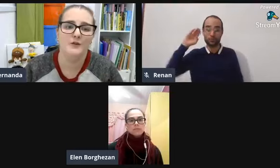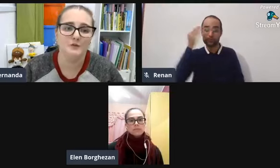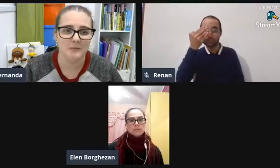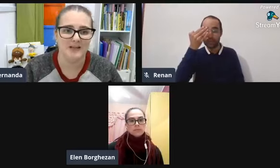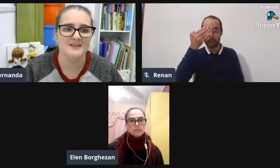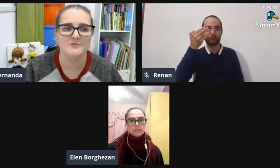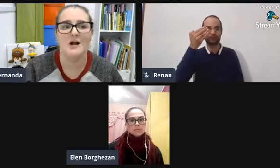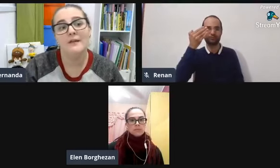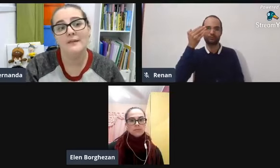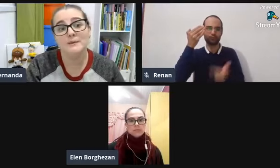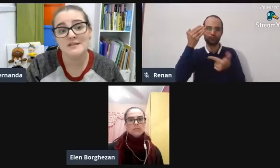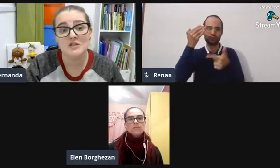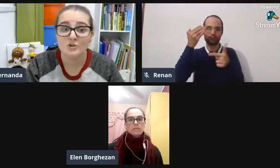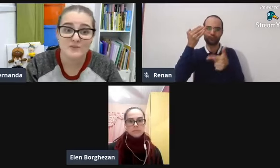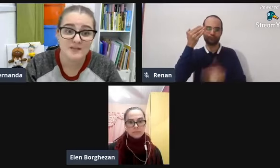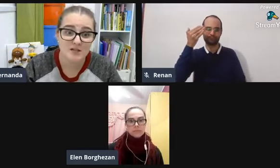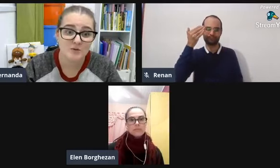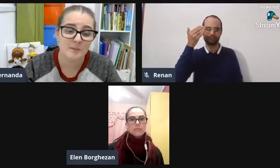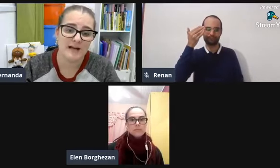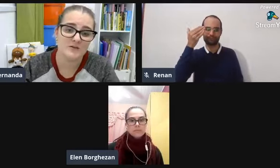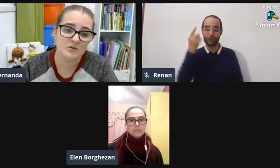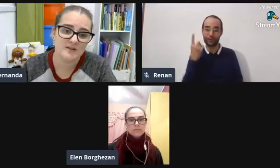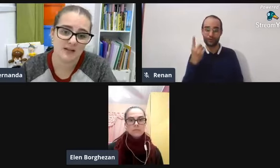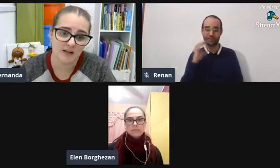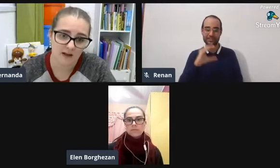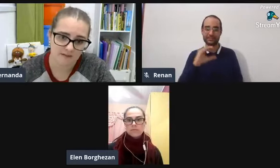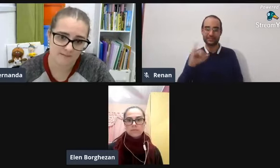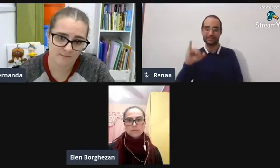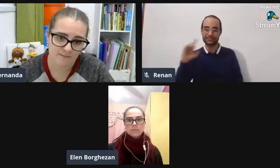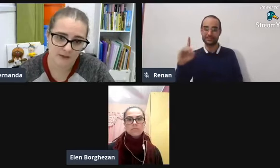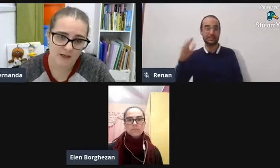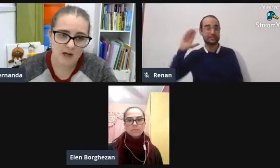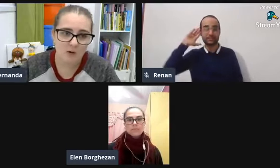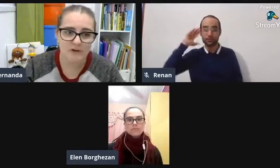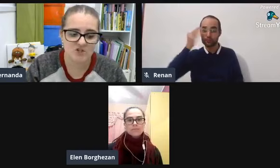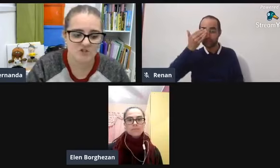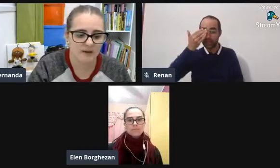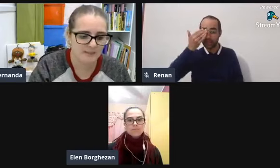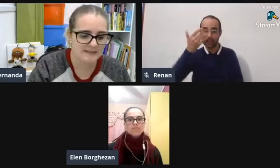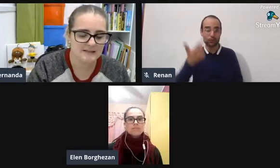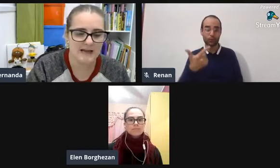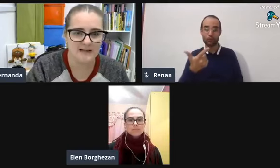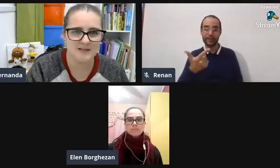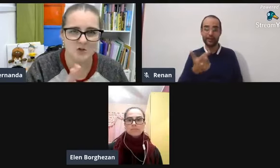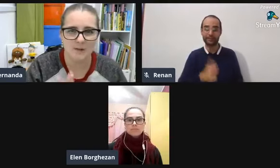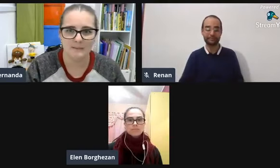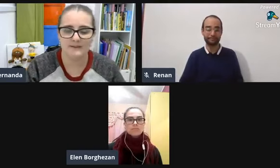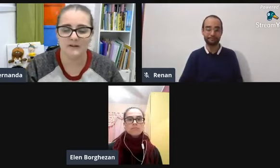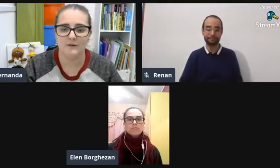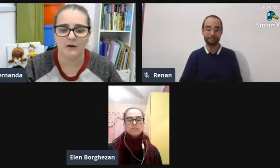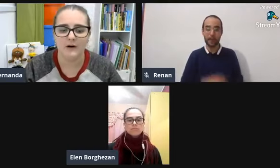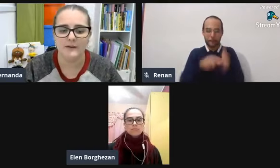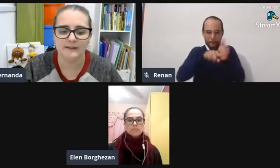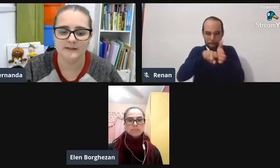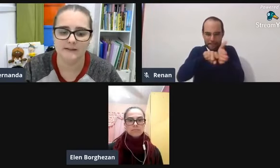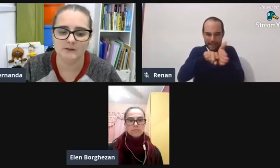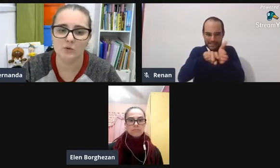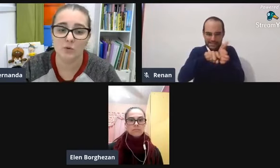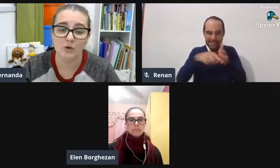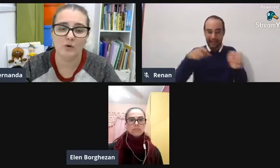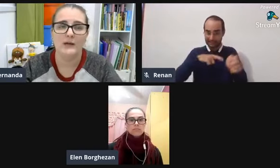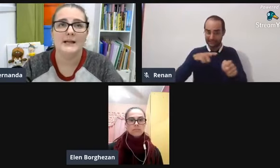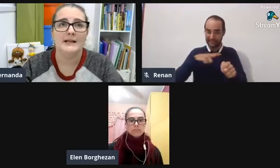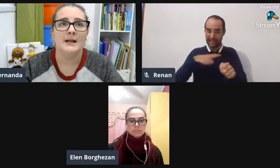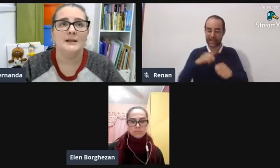fui a fundo mesmo. Não existe um CID para surdo-cegueira. Quando a gente vai pesquisar, existe uma plataforma